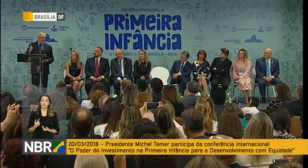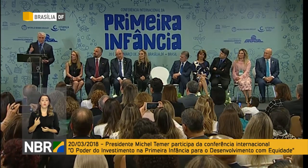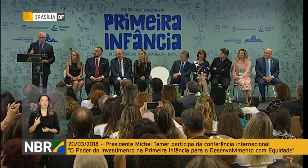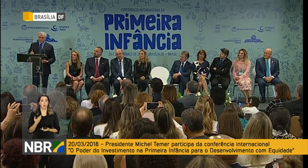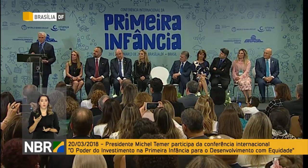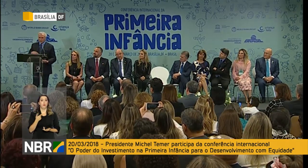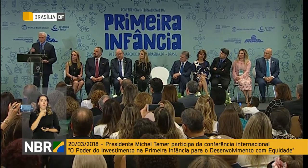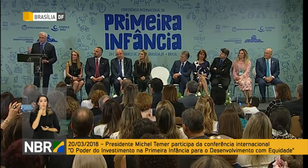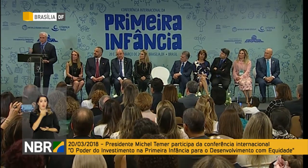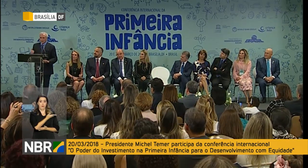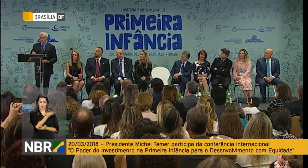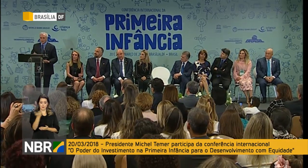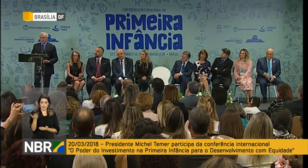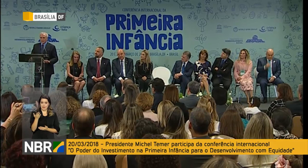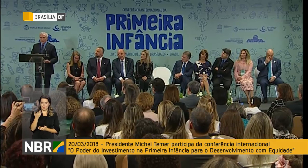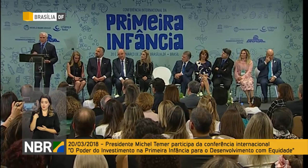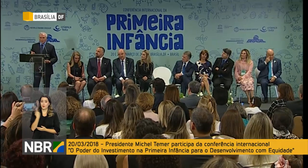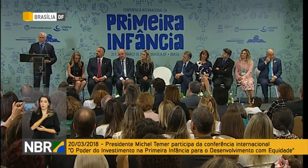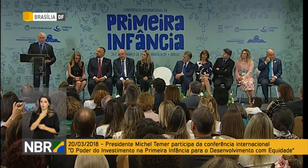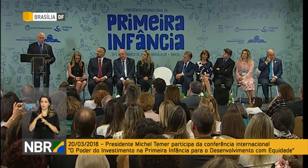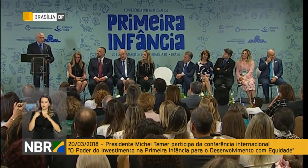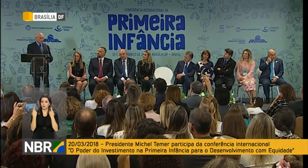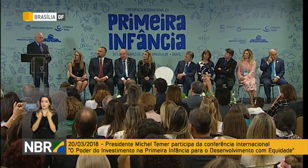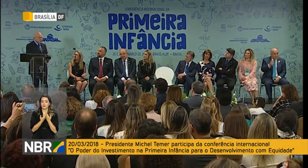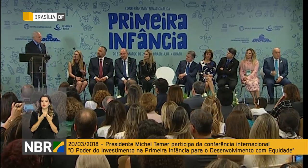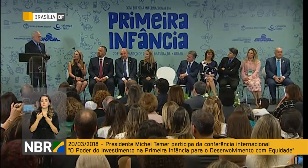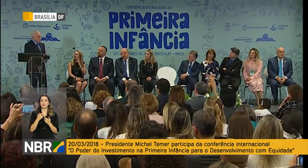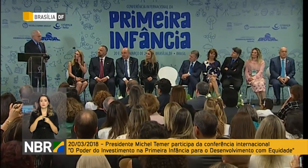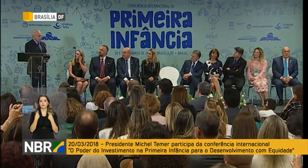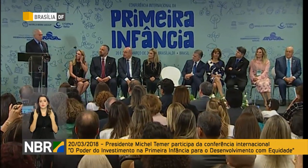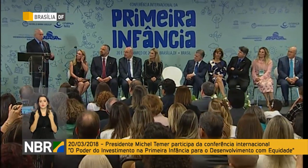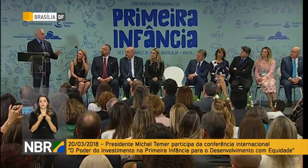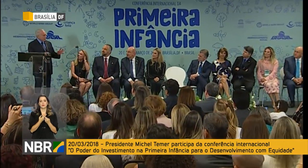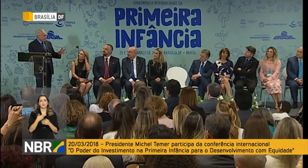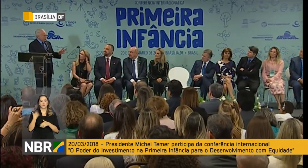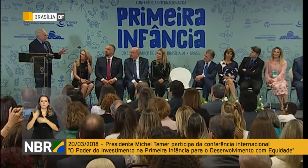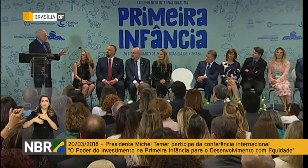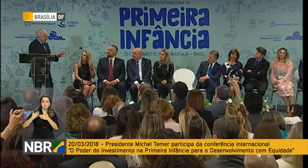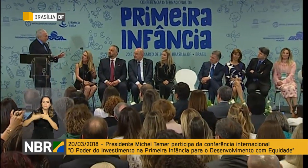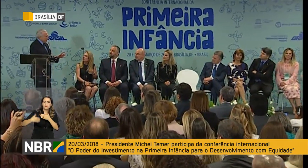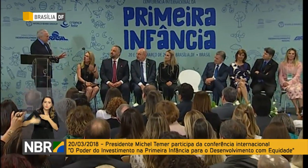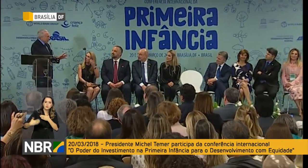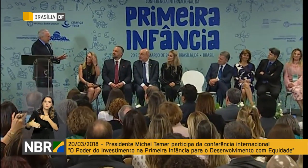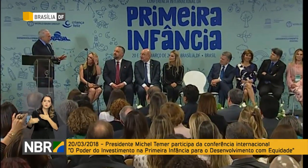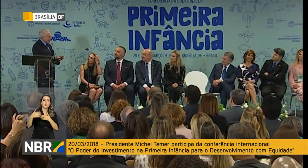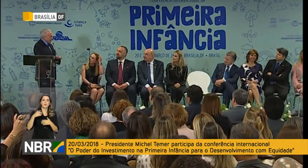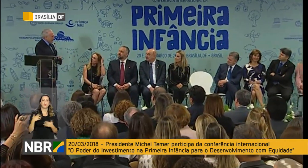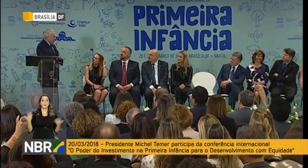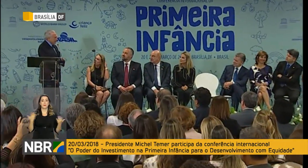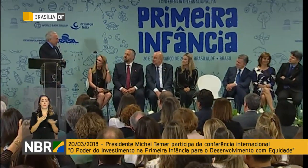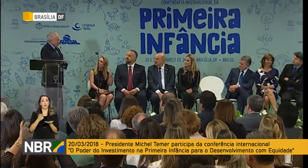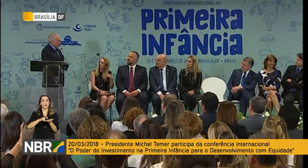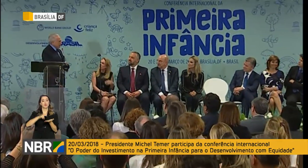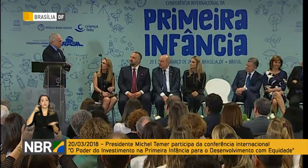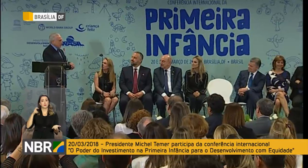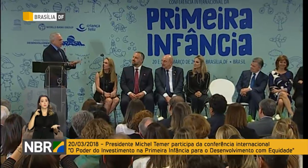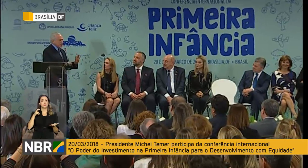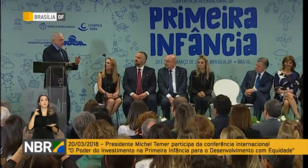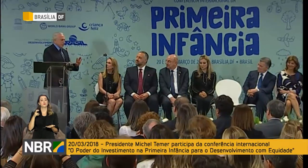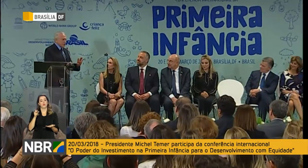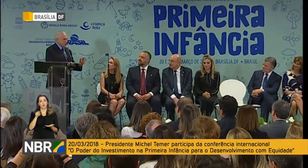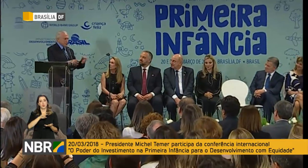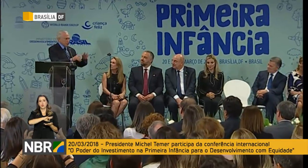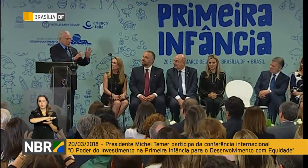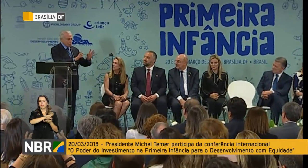tivemos, eu vou contar a vocês, nós tivemos uma reunião muito, muito longa, não é? Durante a manhã. Tratamos de